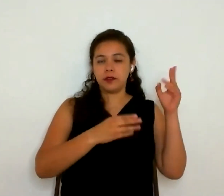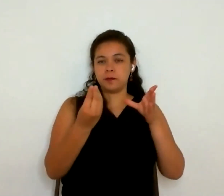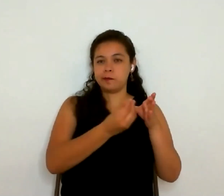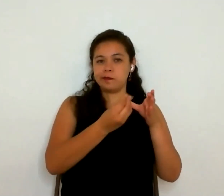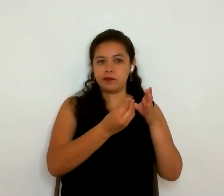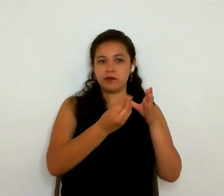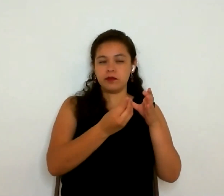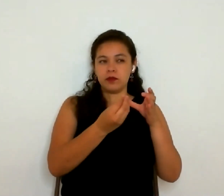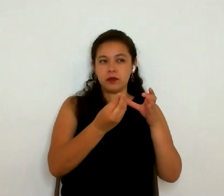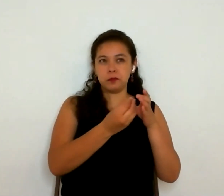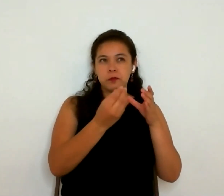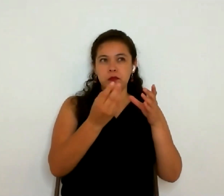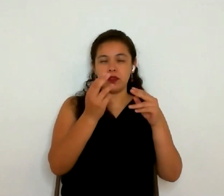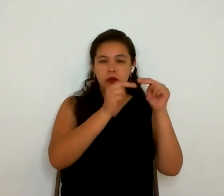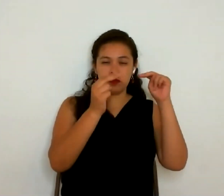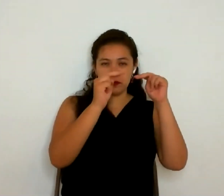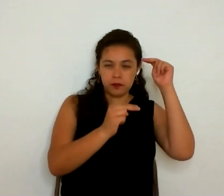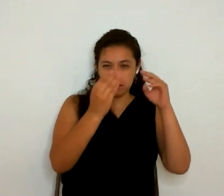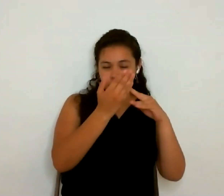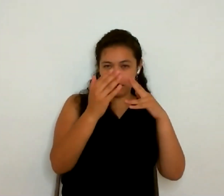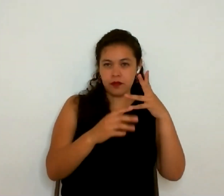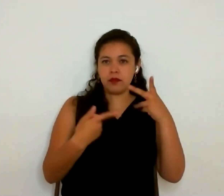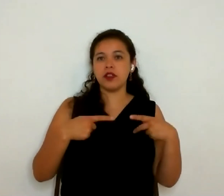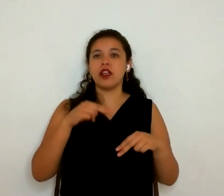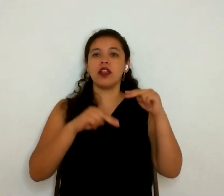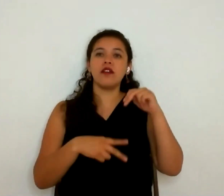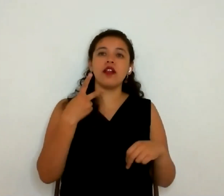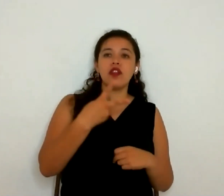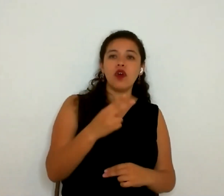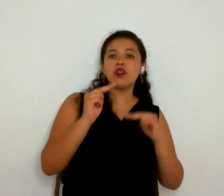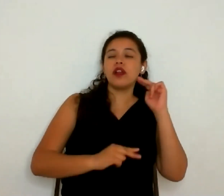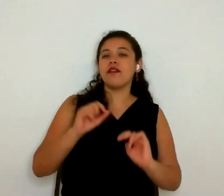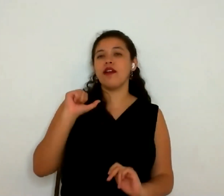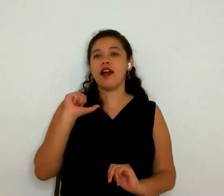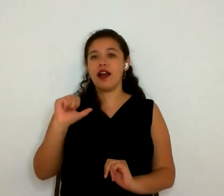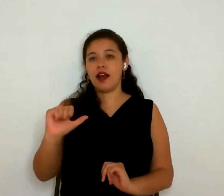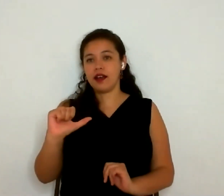si me dicen tengo una persona con nivel 2 o con nivel a ya